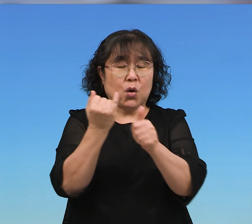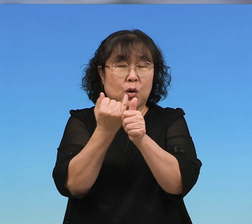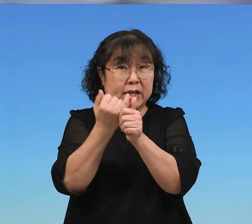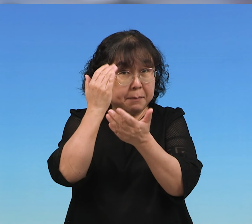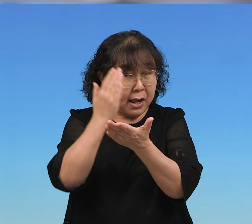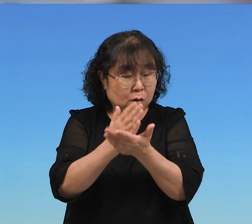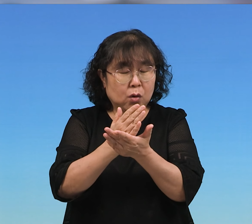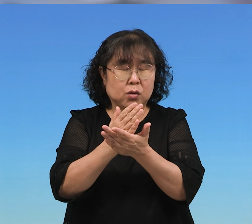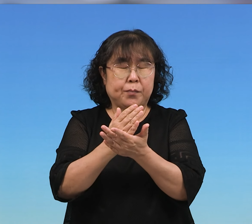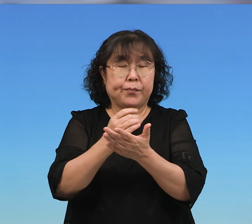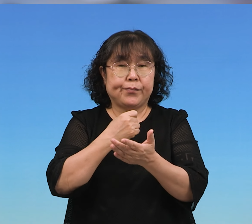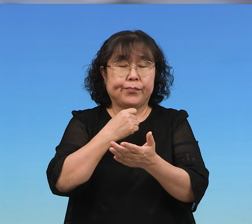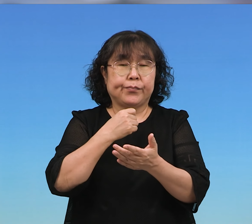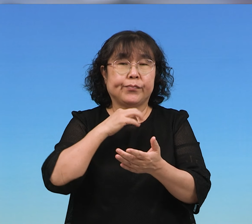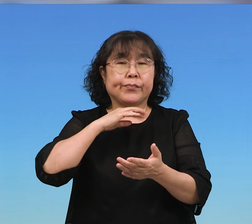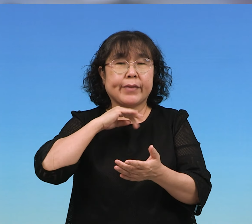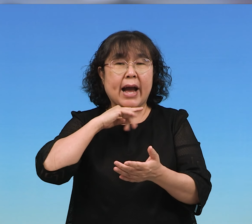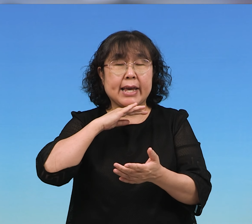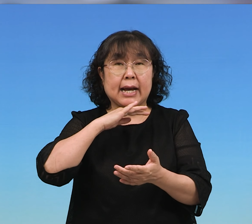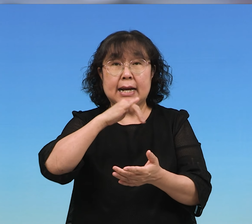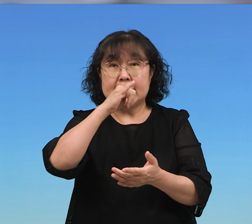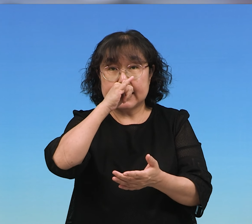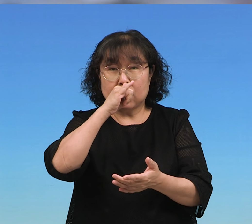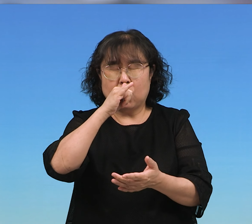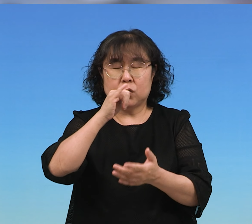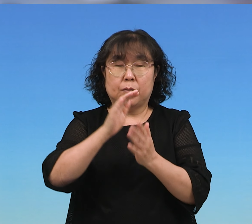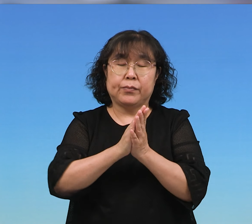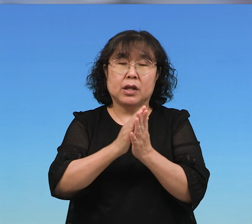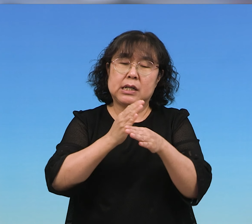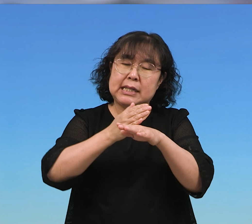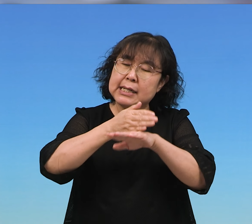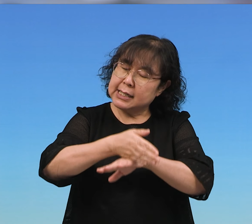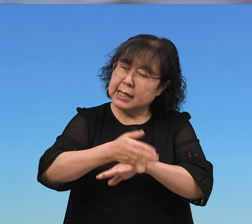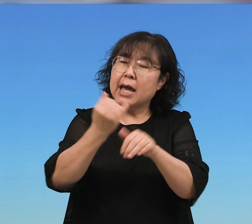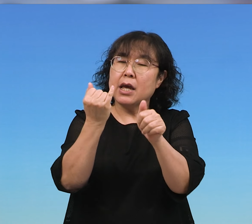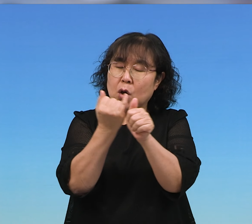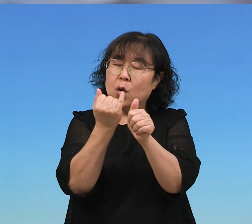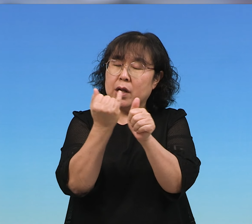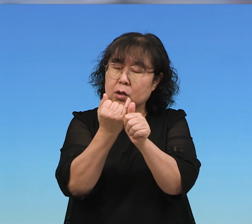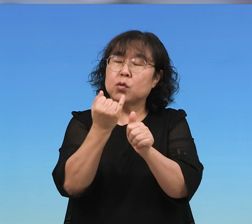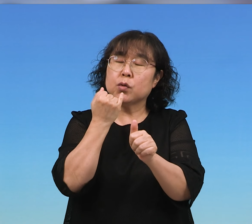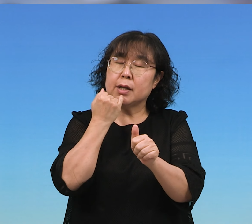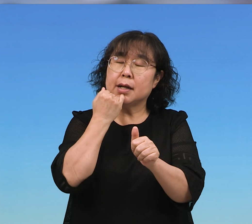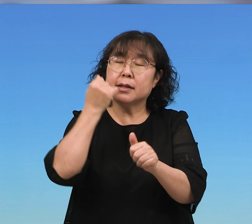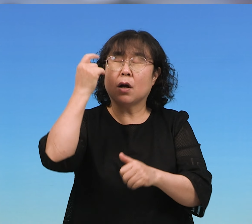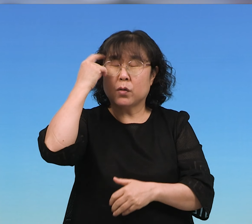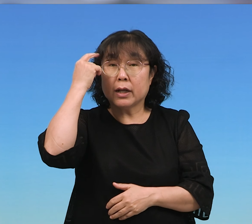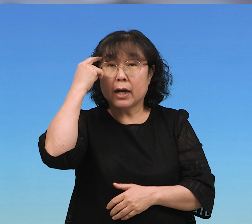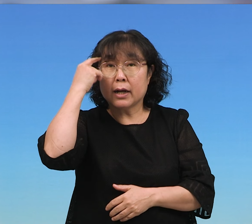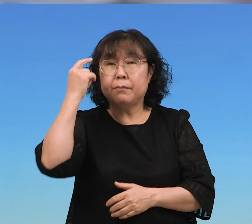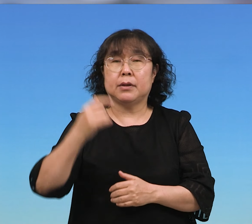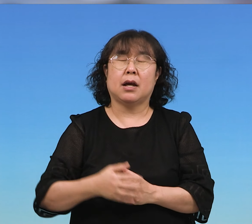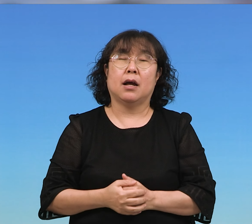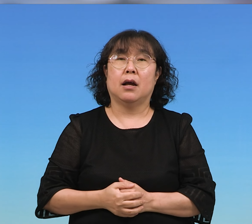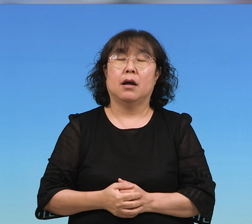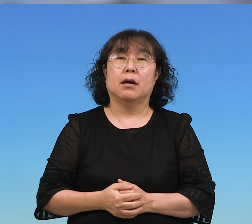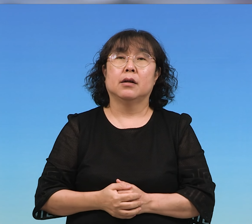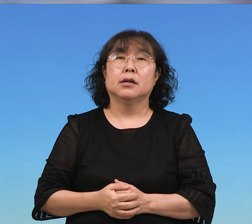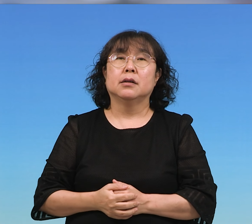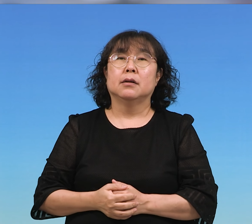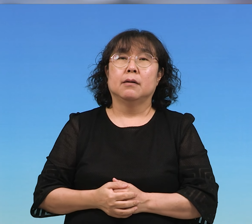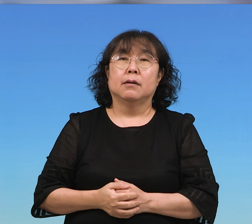나쁘지 않다고 생각합니다. 조금 더 좀 보는 눈이 생기고 그렇게 결혼하는 게 저는 필요하다고 생각해요. 너무 철없을